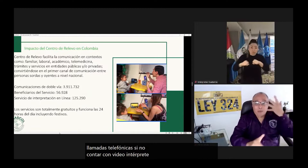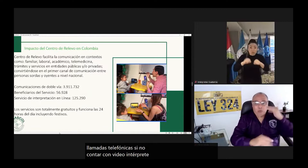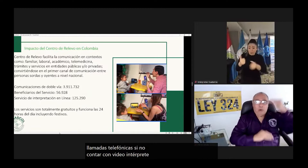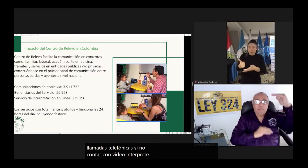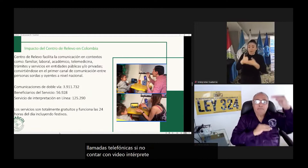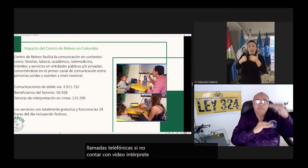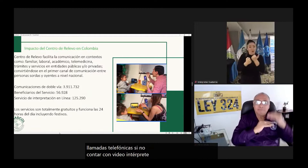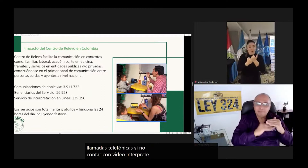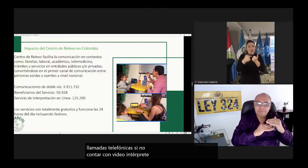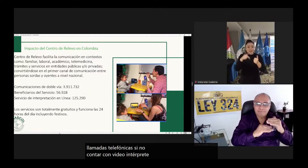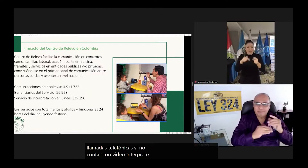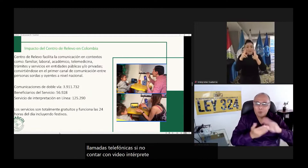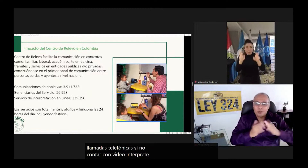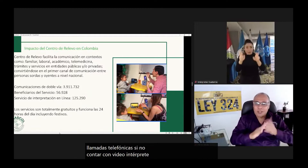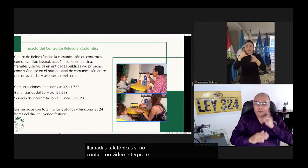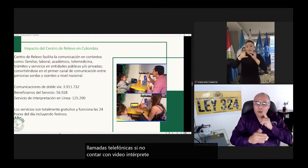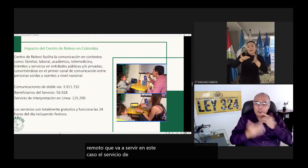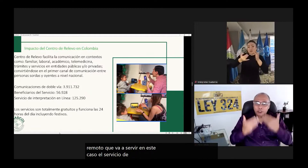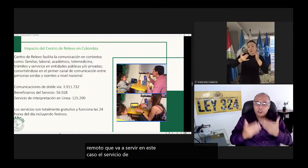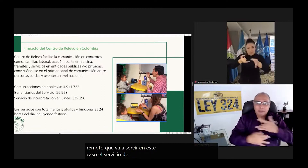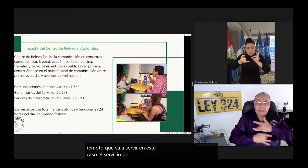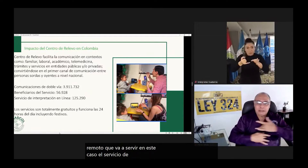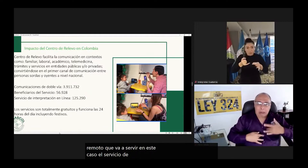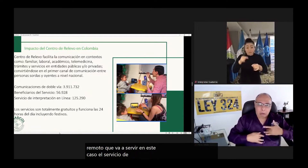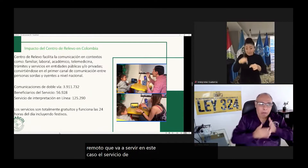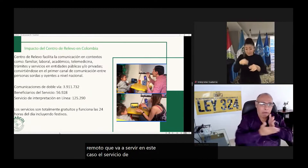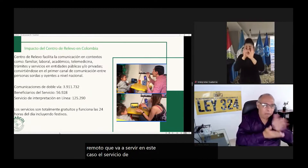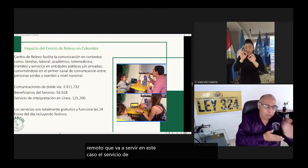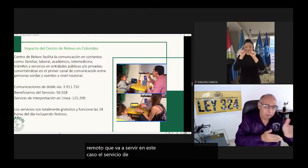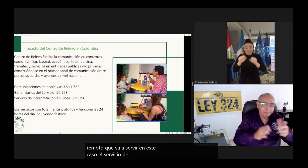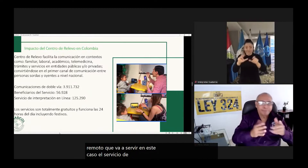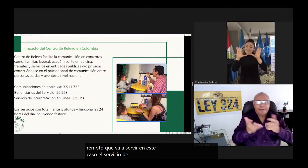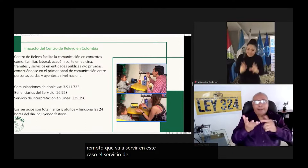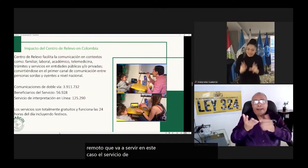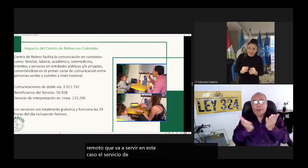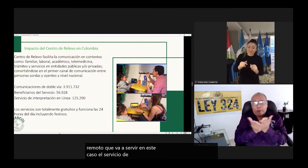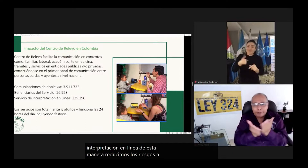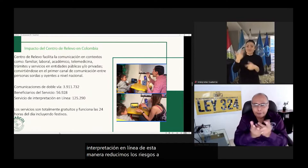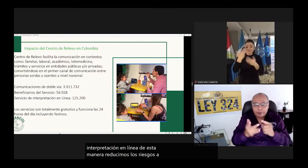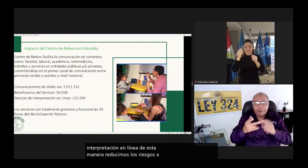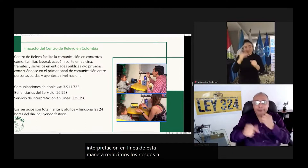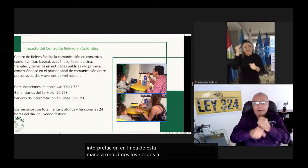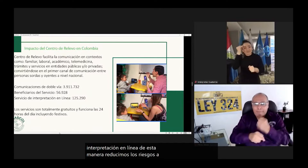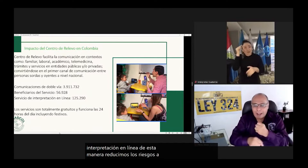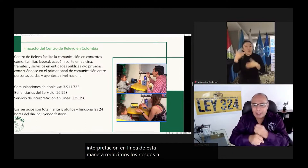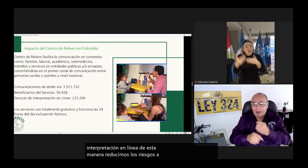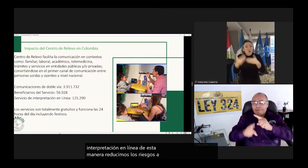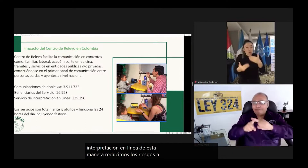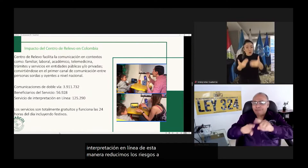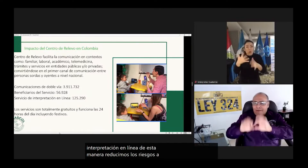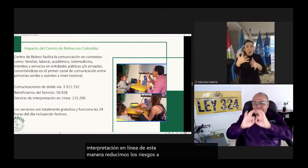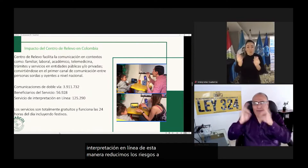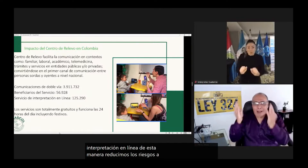caso en el servicio de interpretación en línea. De esta manera reducimos los riesgos a los que pueden estar expuestas